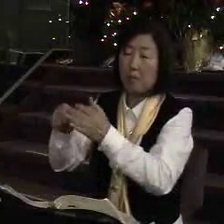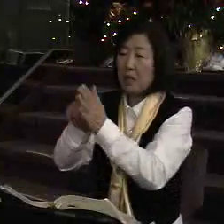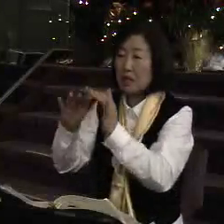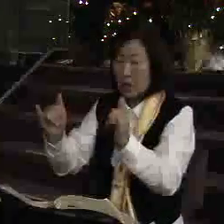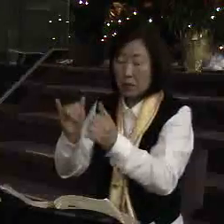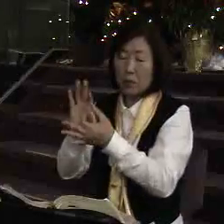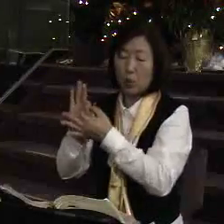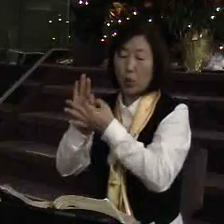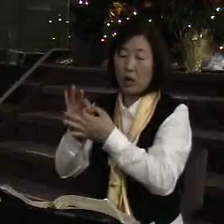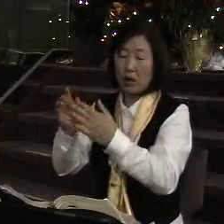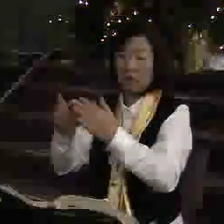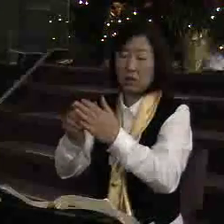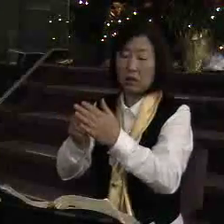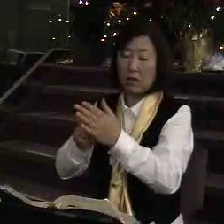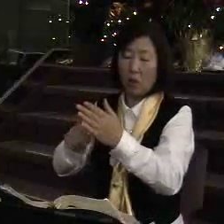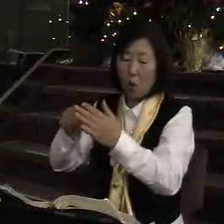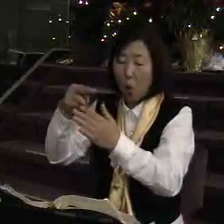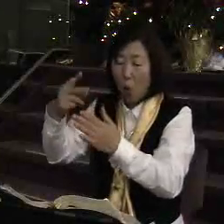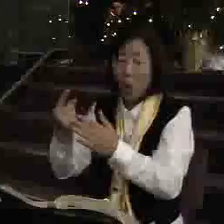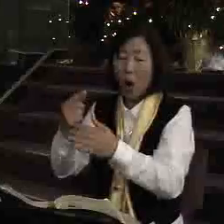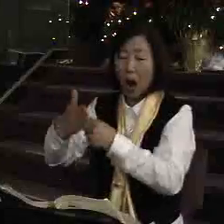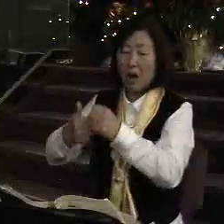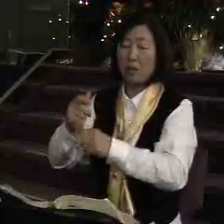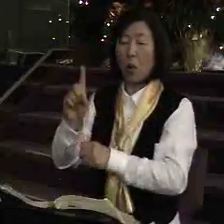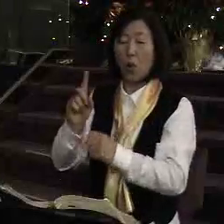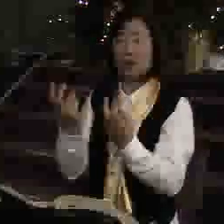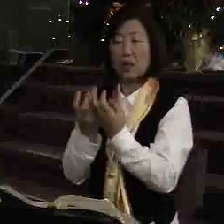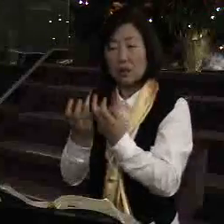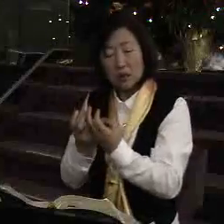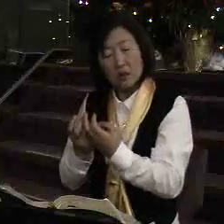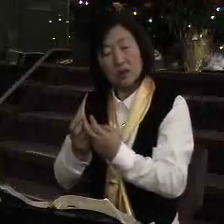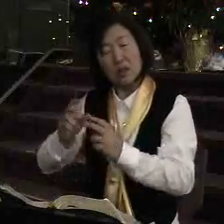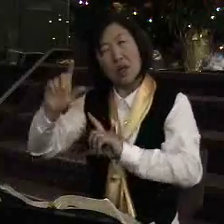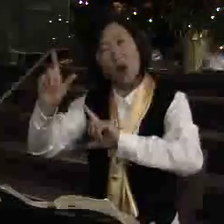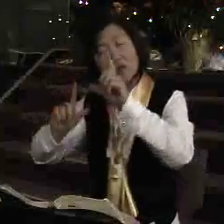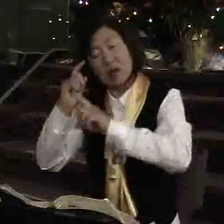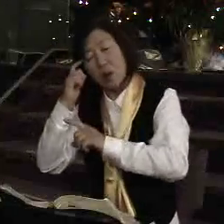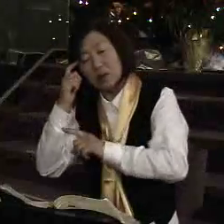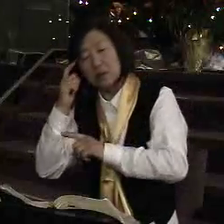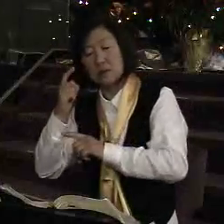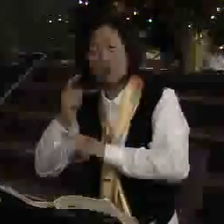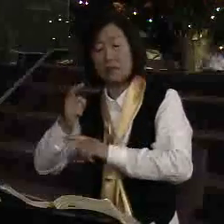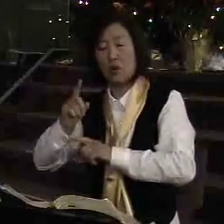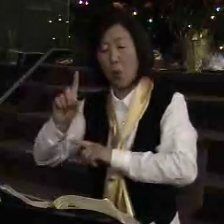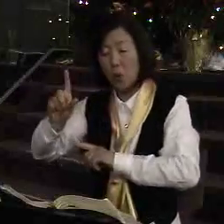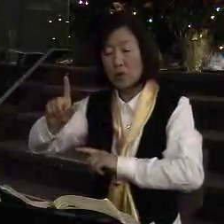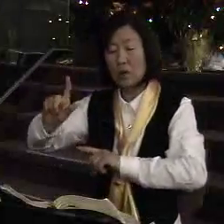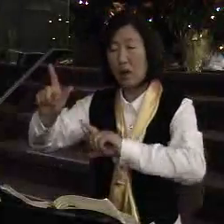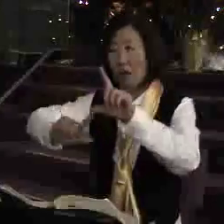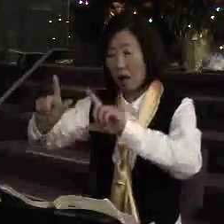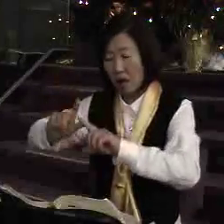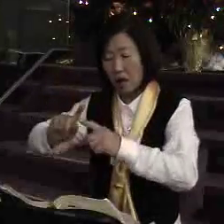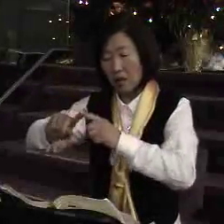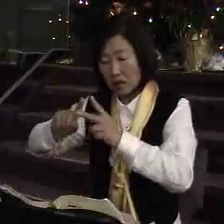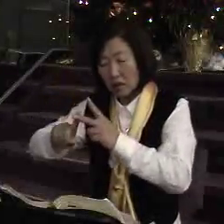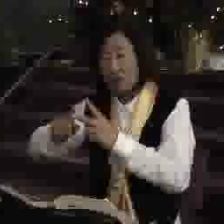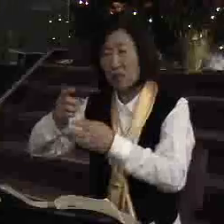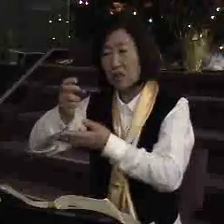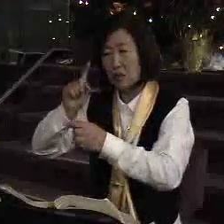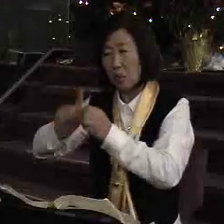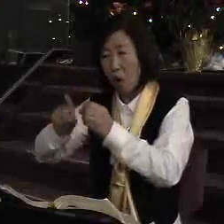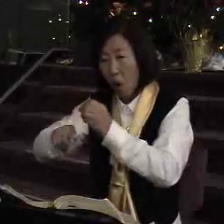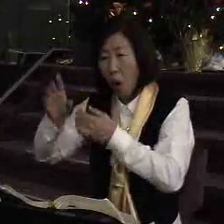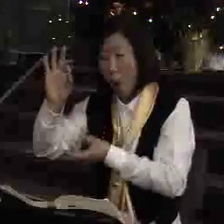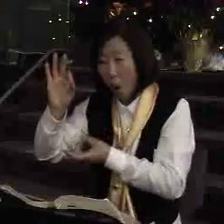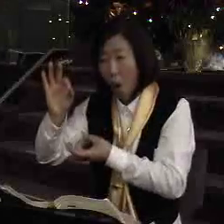사람들 가운데서도 그 하나님을 어떻게 해서든 형상화하여서 그 하나님을 어떻게 해서든지 우상화하여서 내가